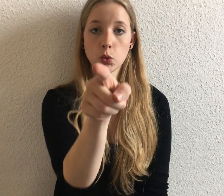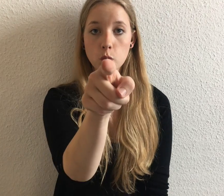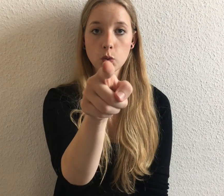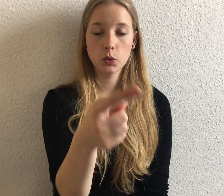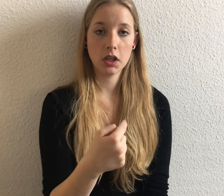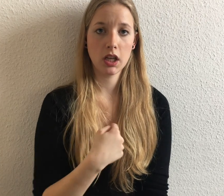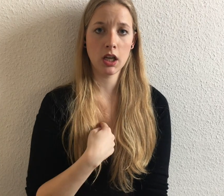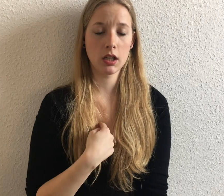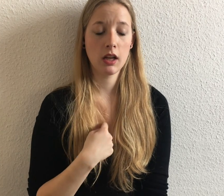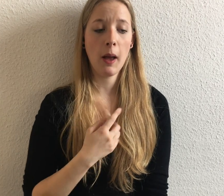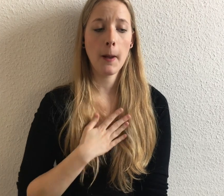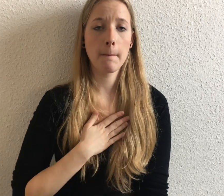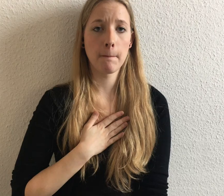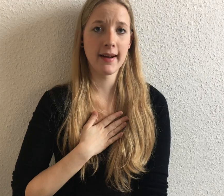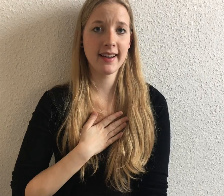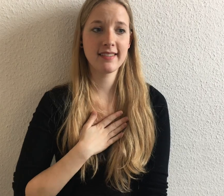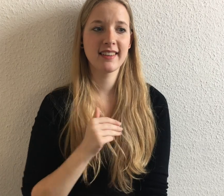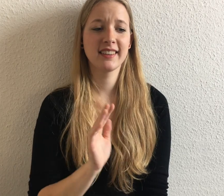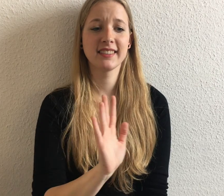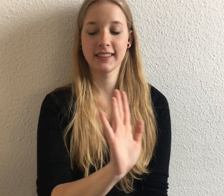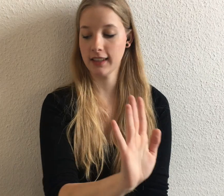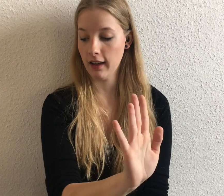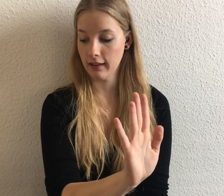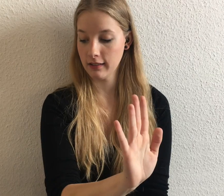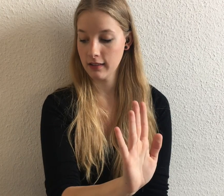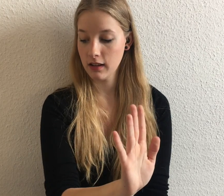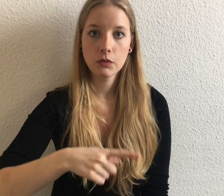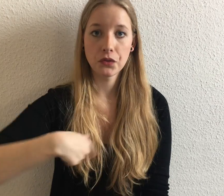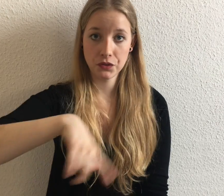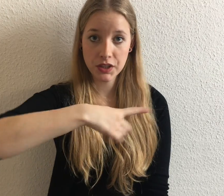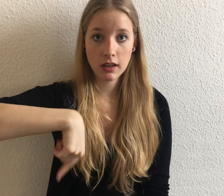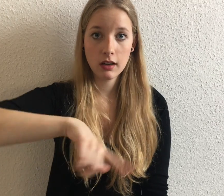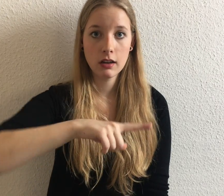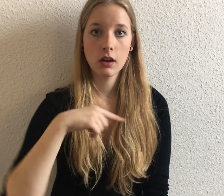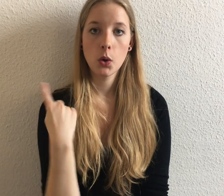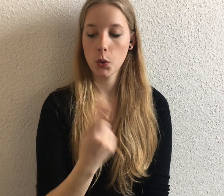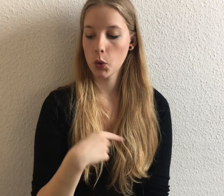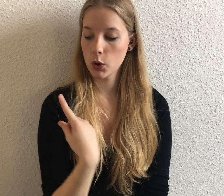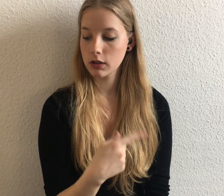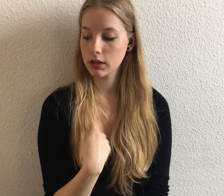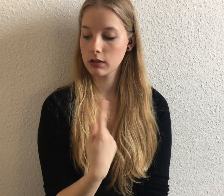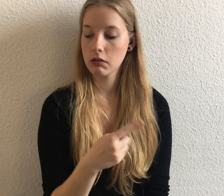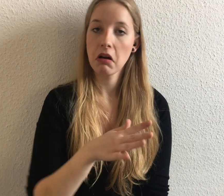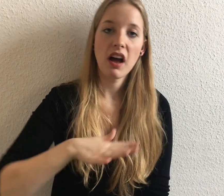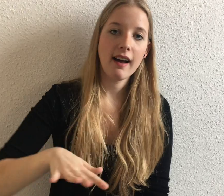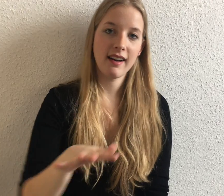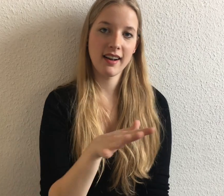Du, ich, mein, dein, wir, uns,